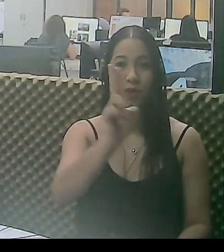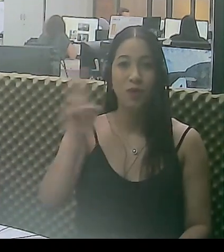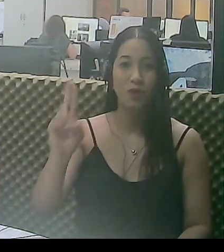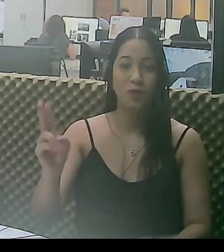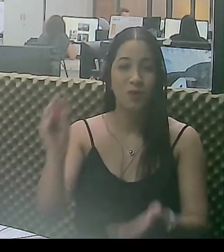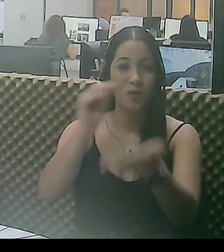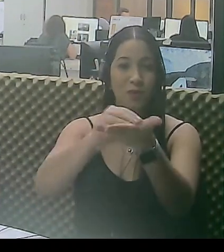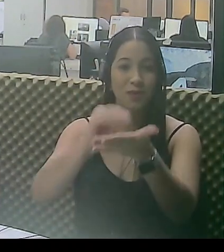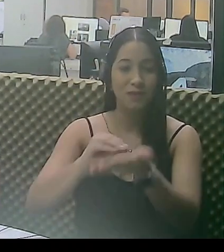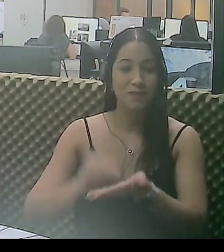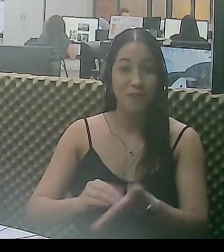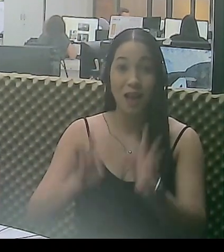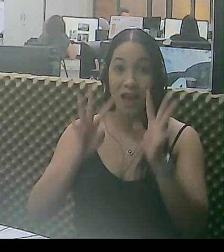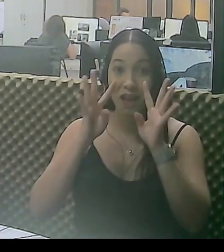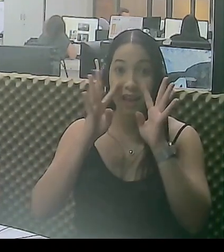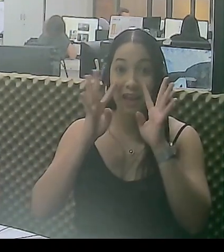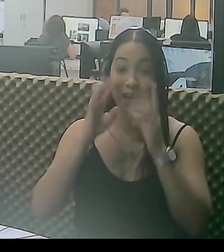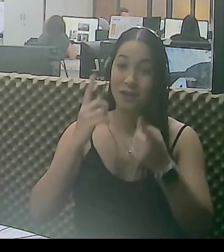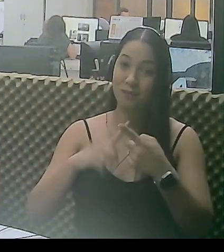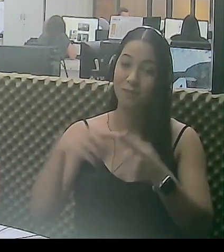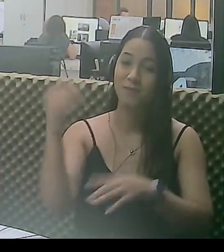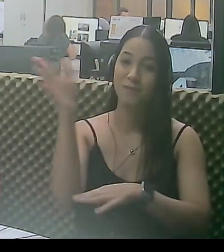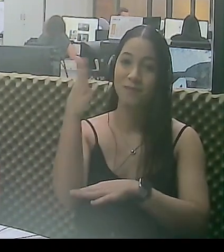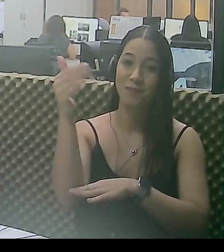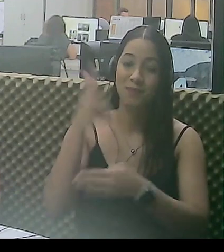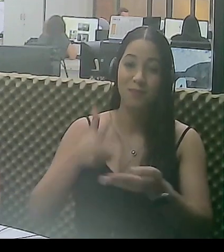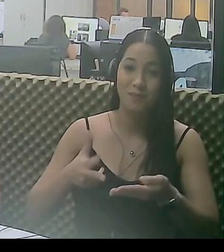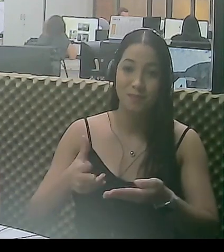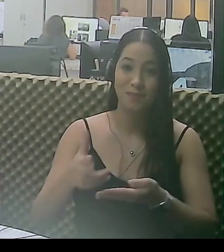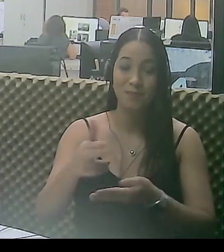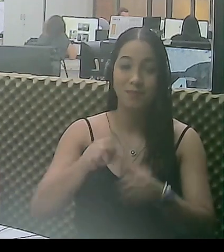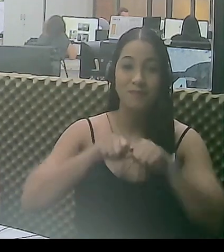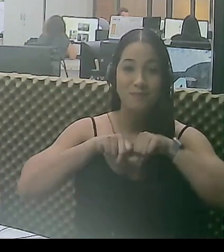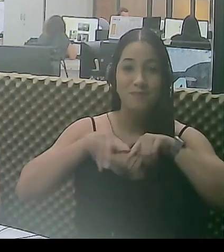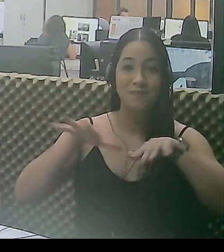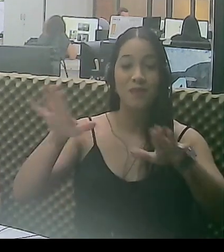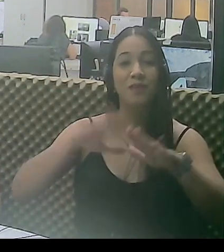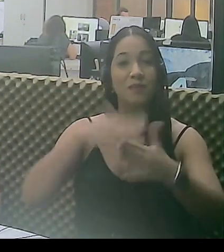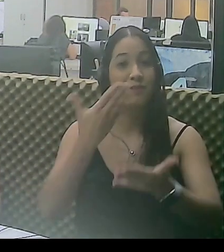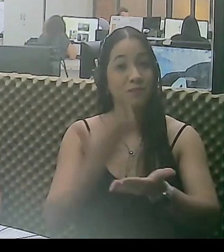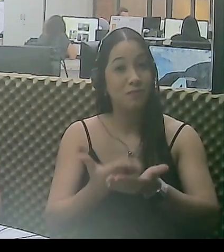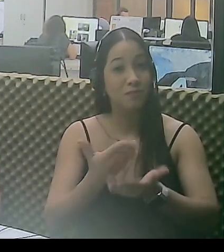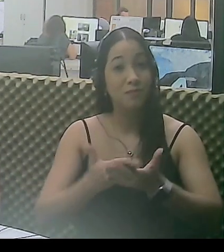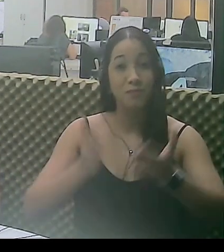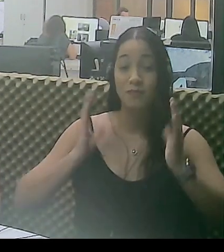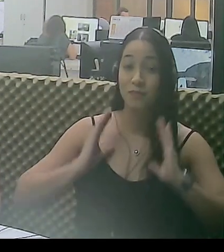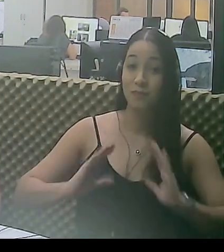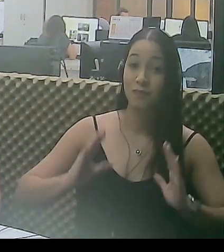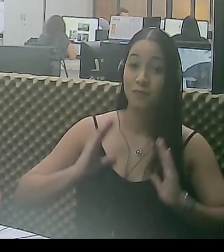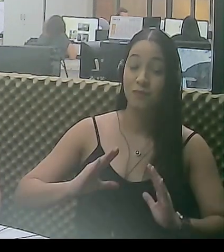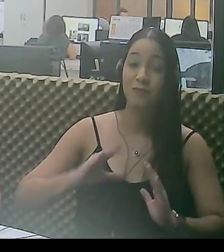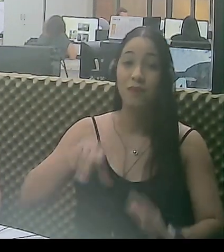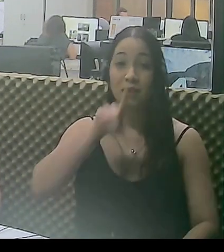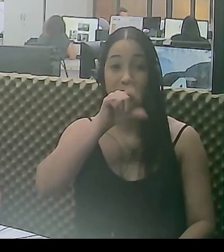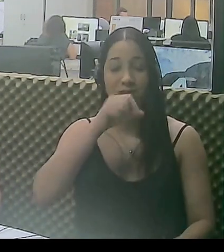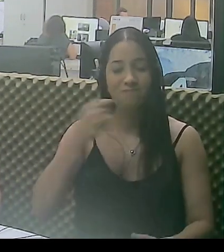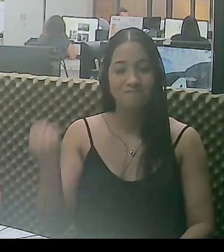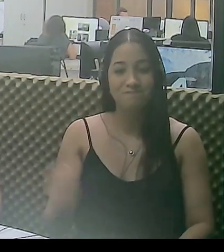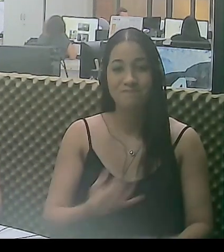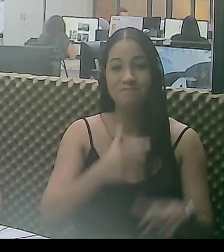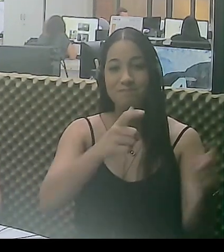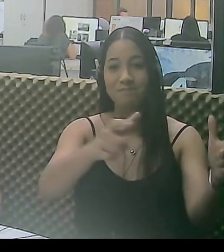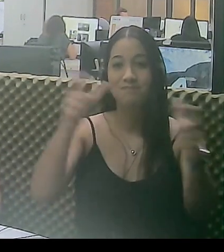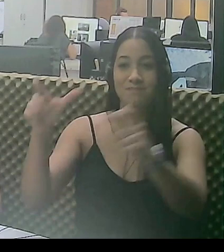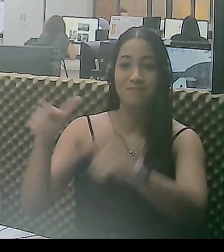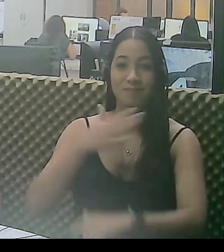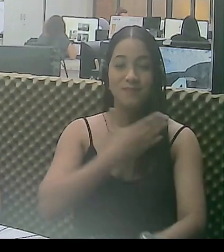registrados Fique atento pois as partes da Bandeira estão passando por escolas praças parques e diversos